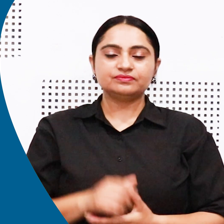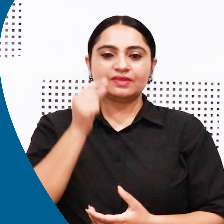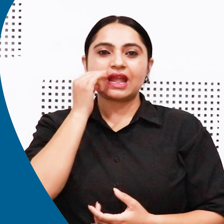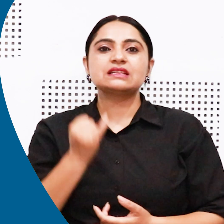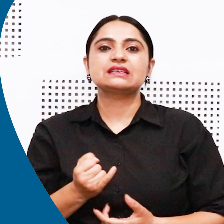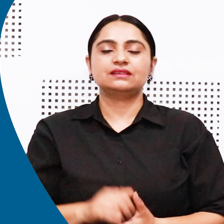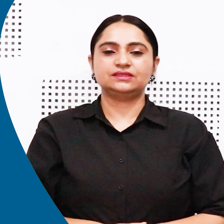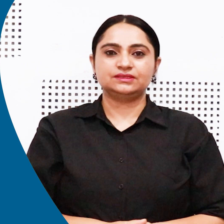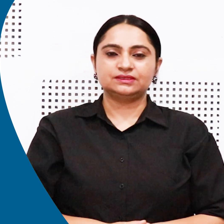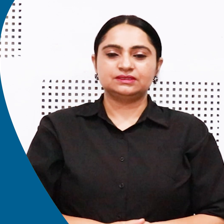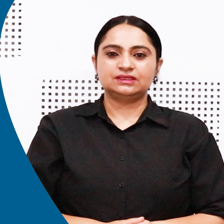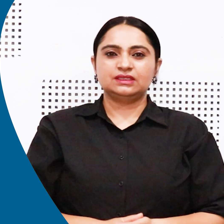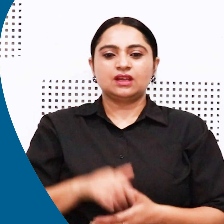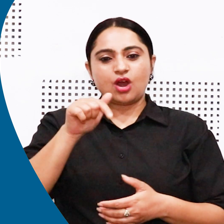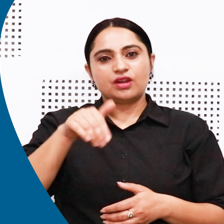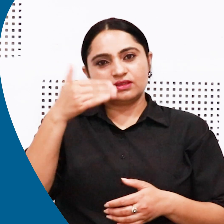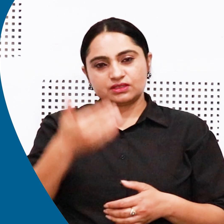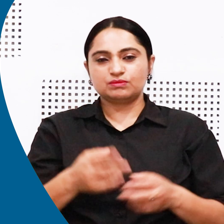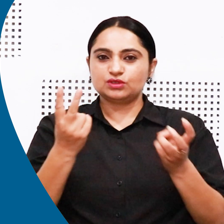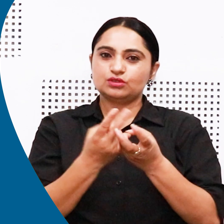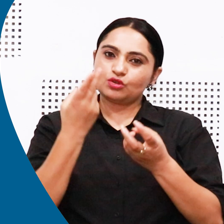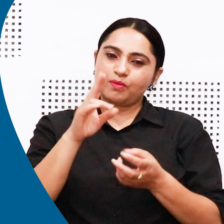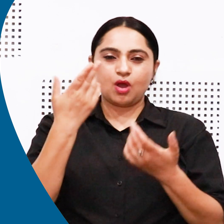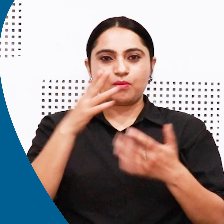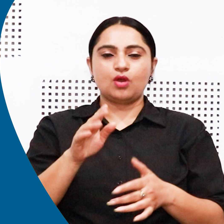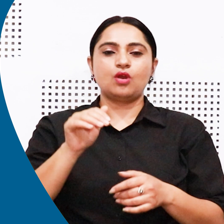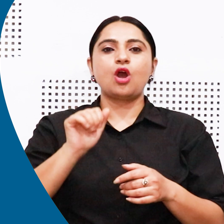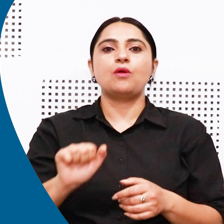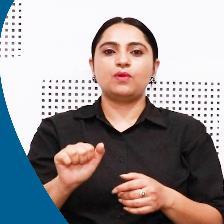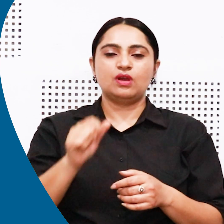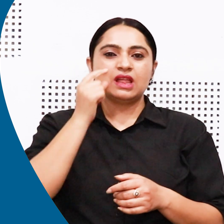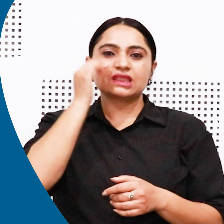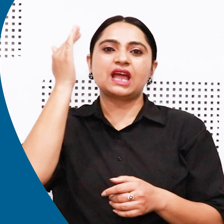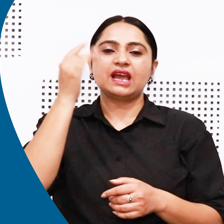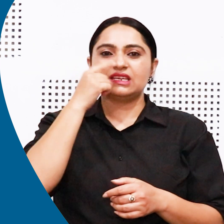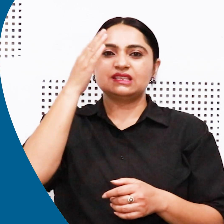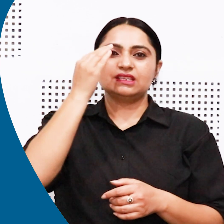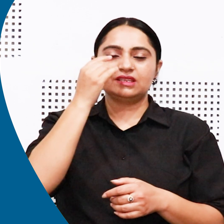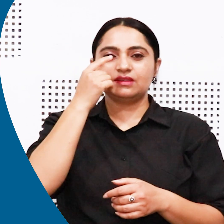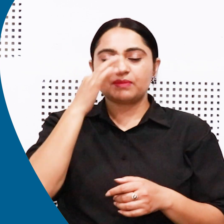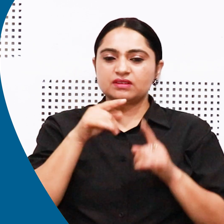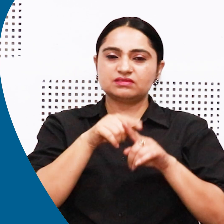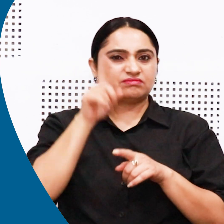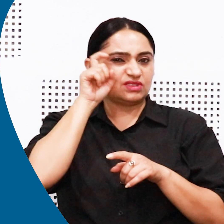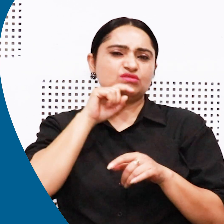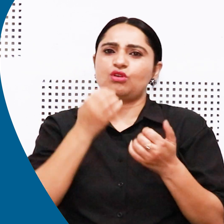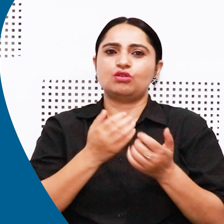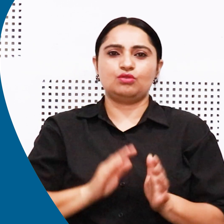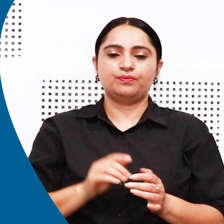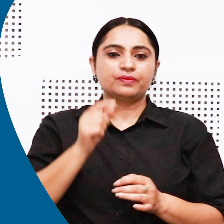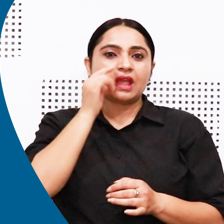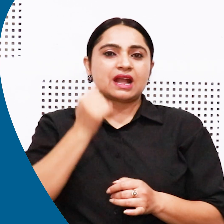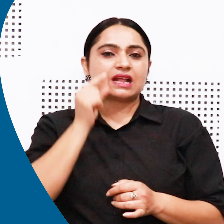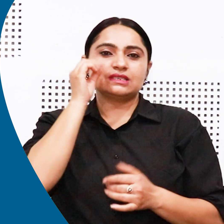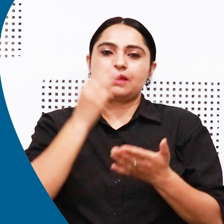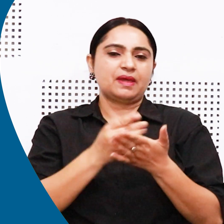कान्छा, यतिका दिन जे भयो भयो, अब दाई दिदीबहिनीहरूसँग रिस नराखेस् है। कान्छा दाइले